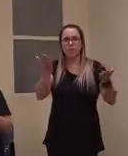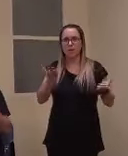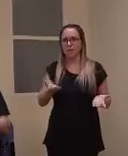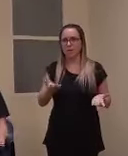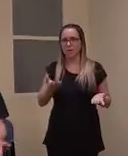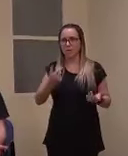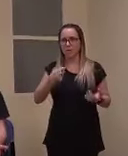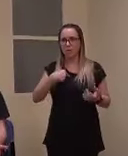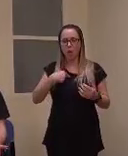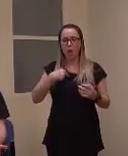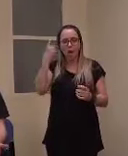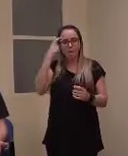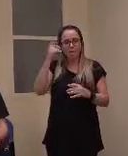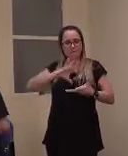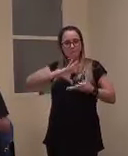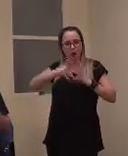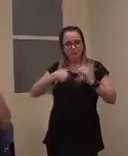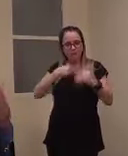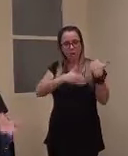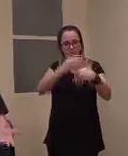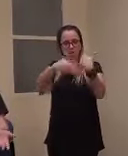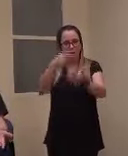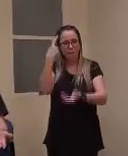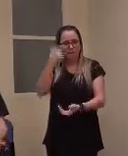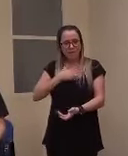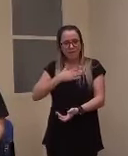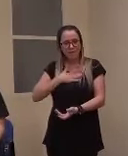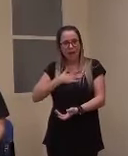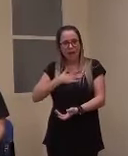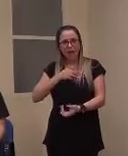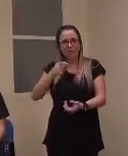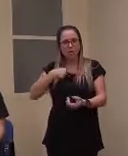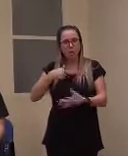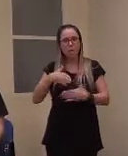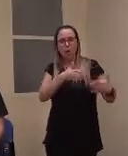son su proceso de aprendizaje y cómodos azul